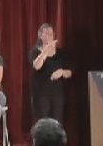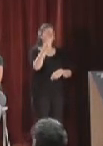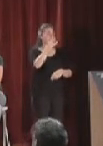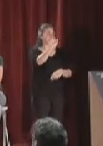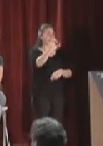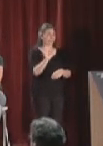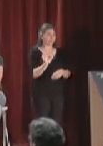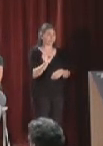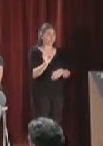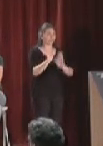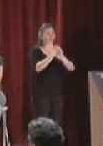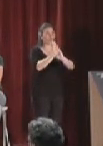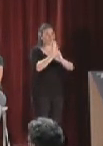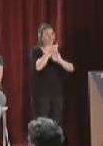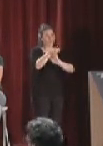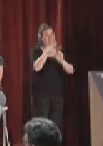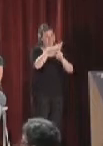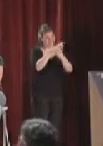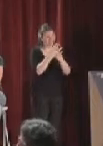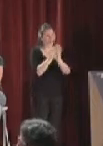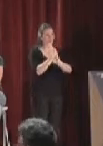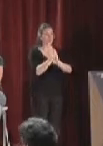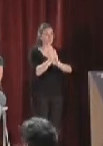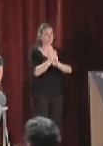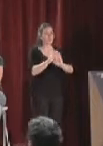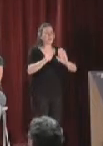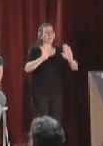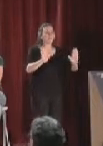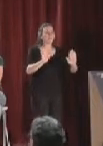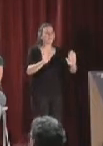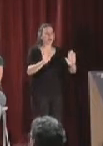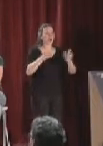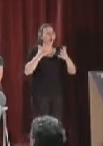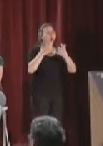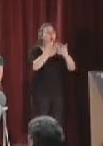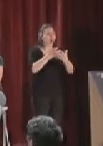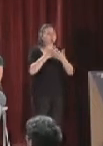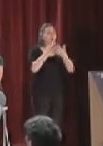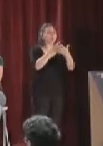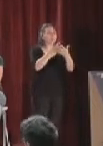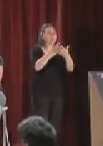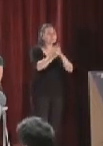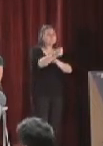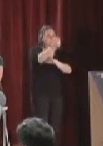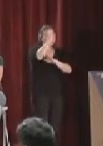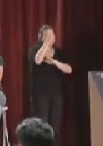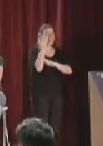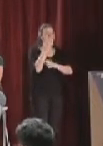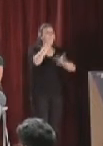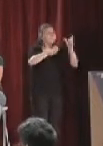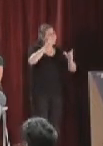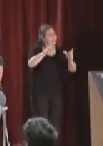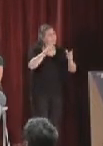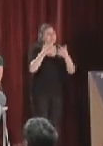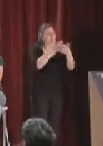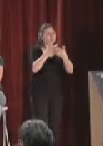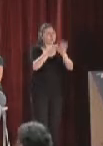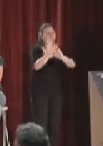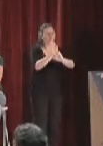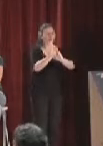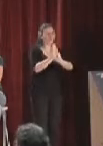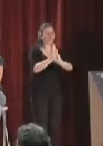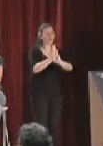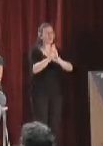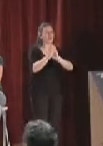seguimos con ese drama, pero o que temos que quedarnos desa loita, é que hai xente loitando e que conseguimos sair